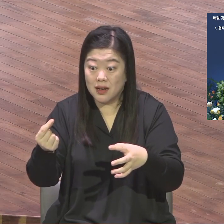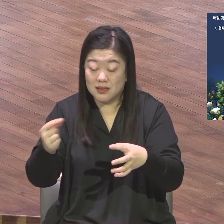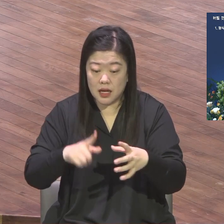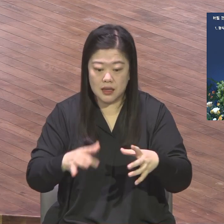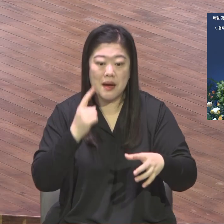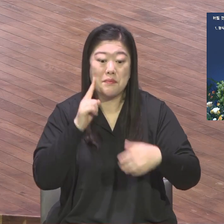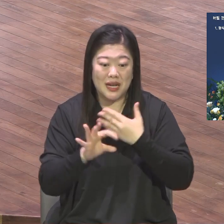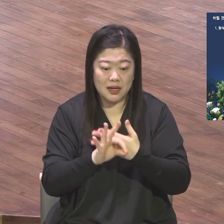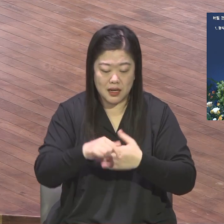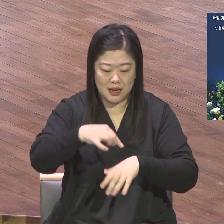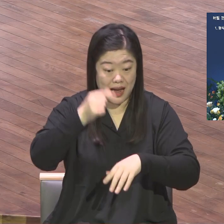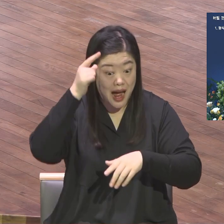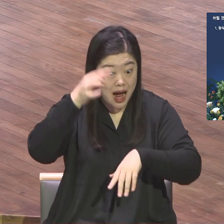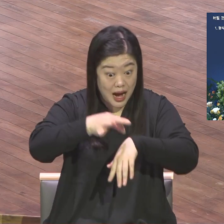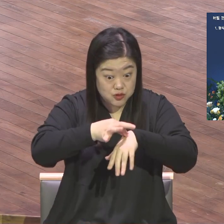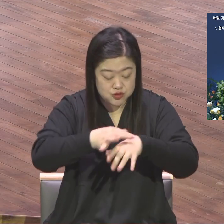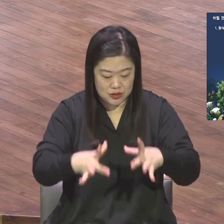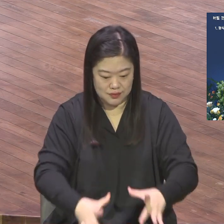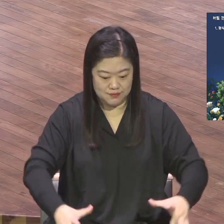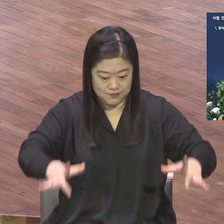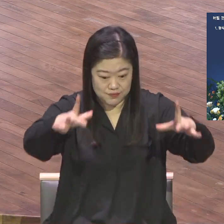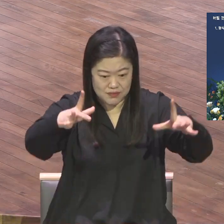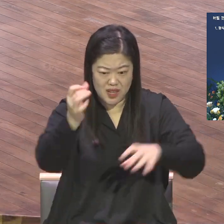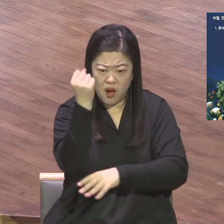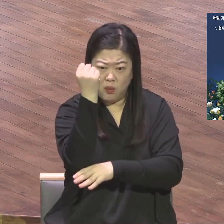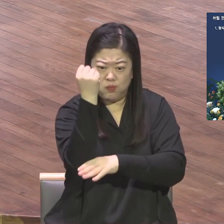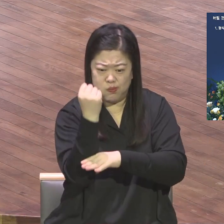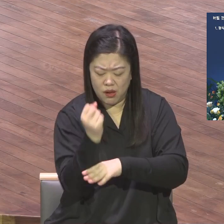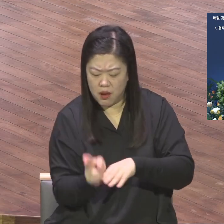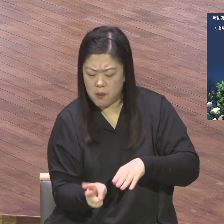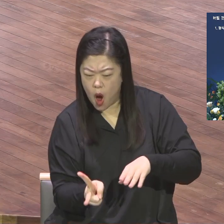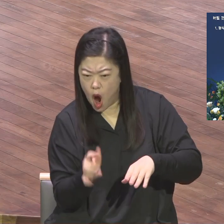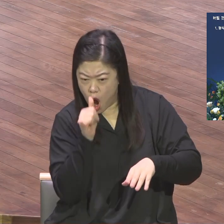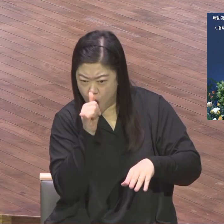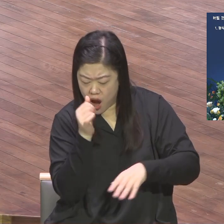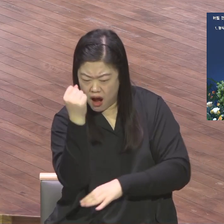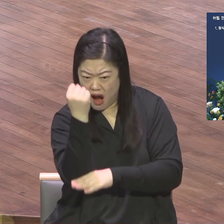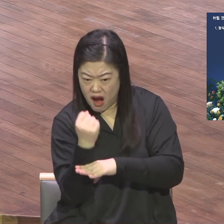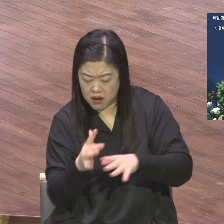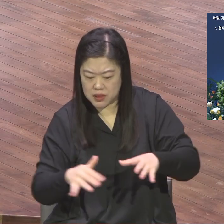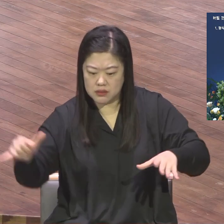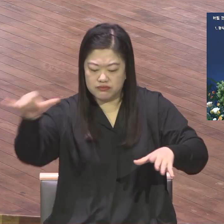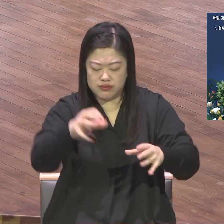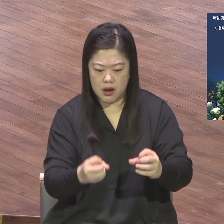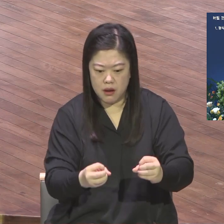새 가죽 부대에 넣어야 잘 보관할 수 있다. 여기서 새